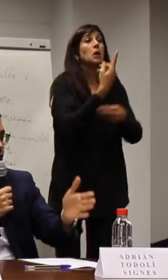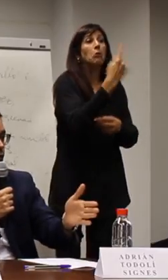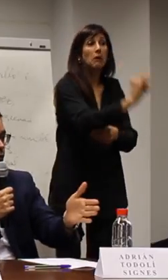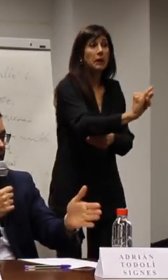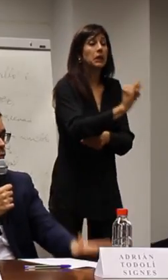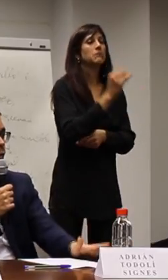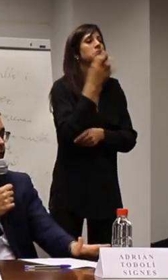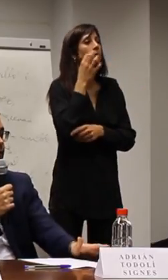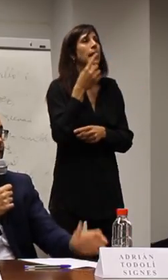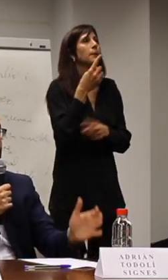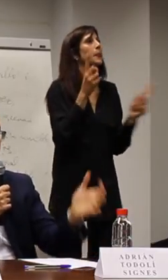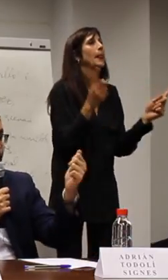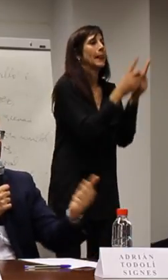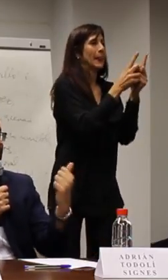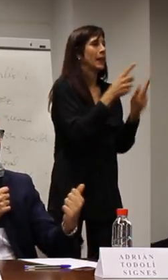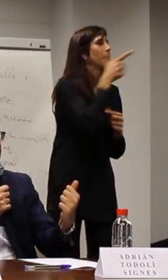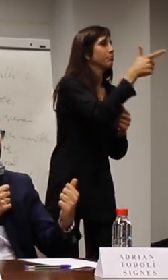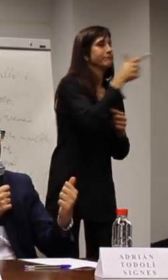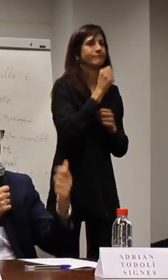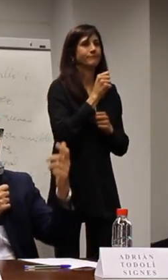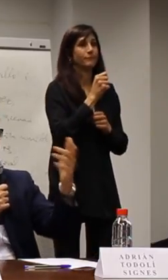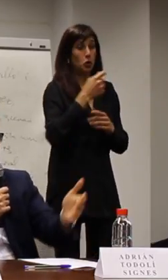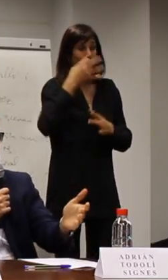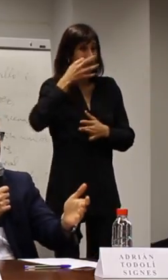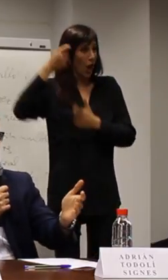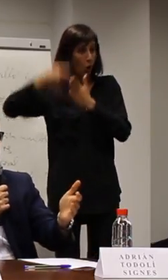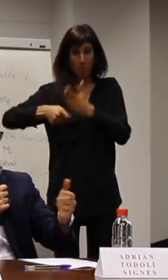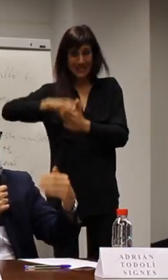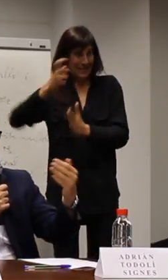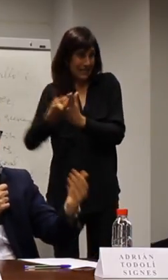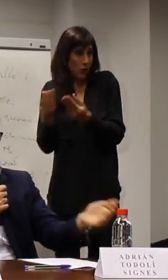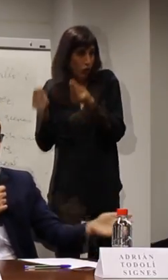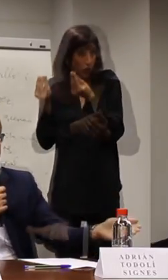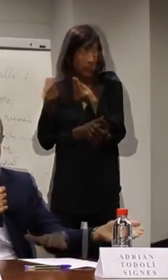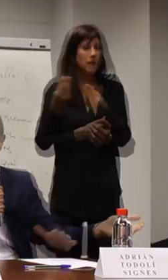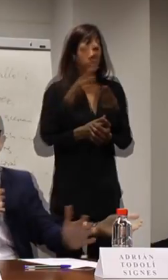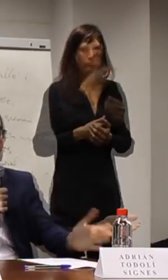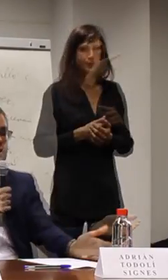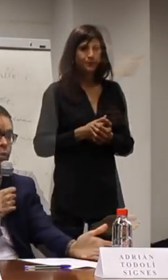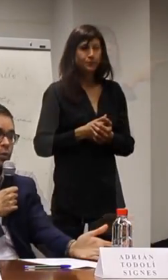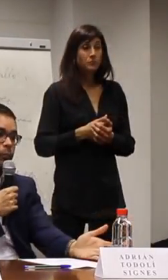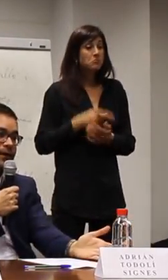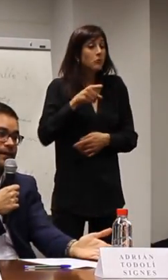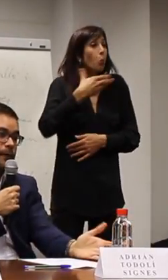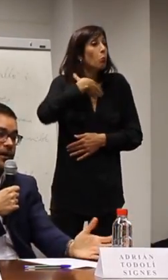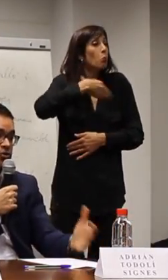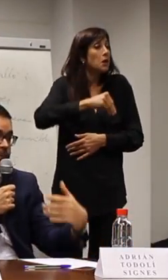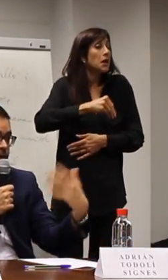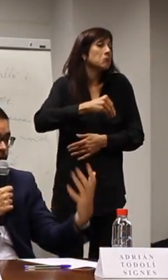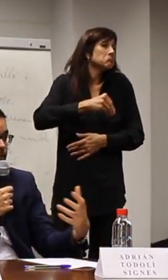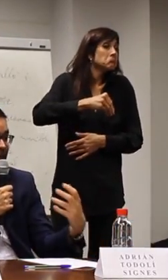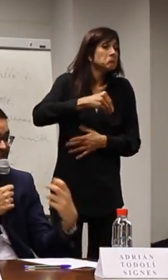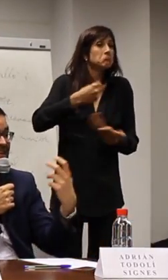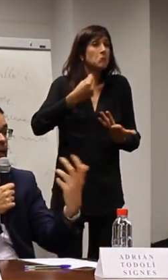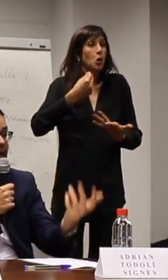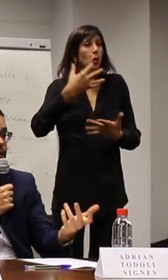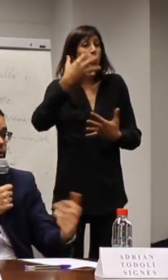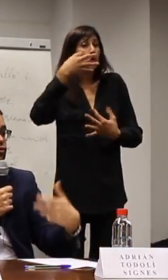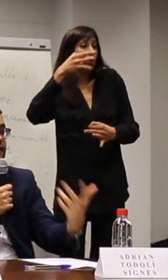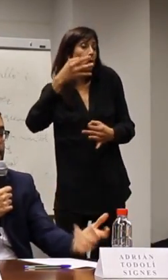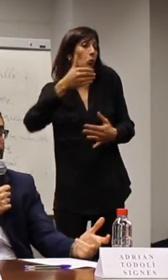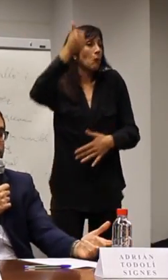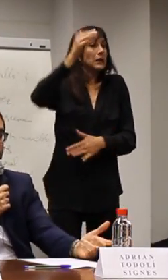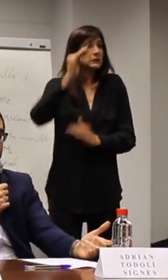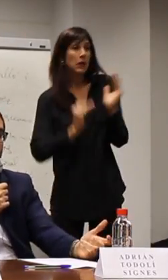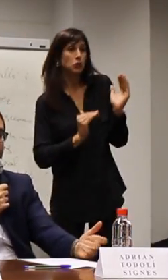taladro para colocar un cuadro, compras el taladro entero, lo utilizas una vez y luego ya no lo puede tener más sentido o puede tener menos, pero esa es la base,